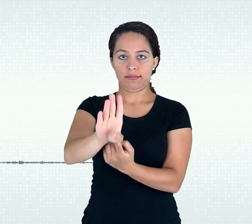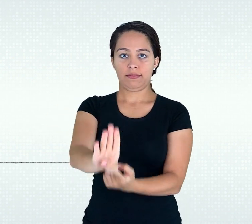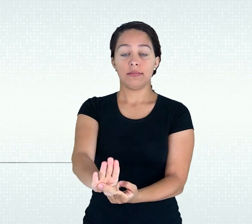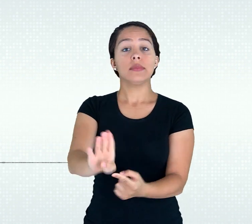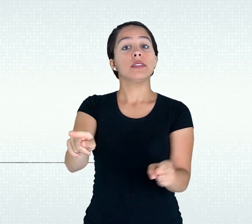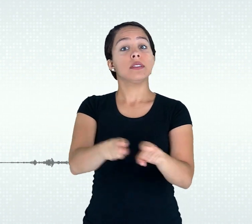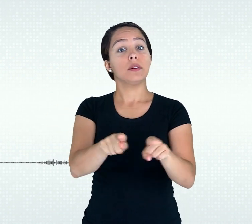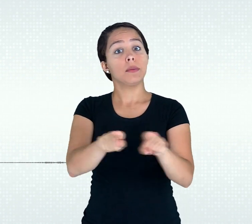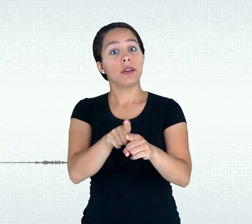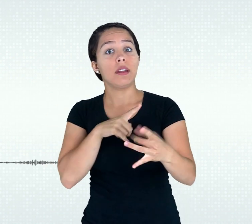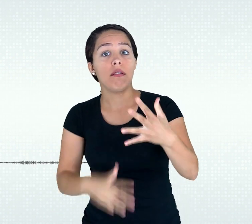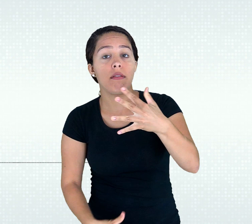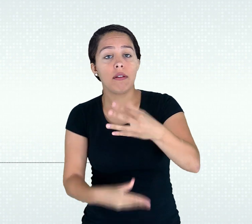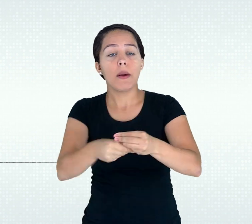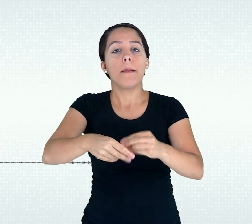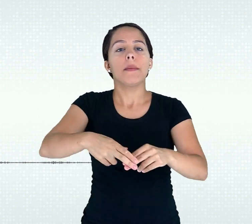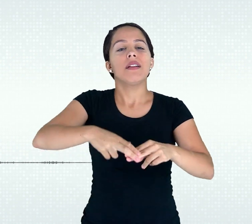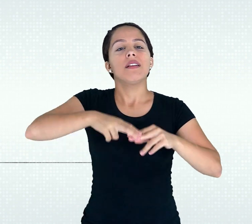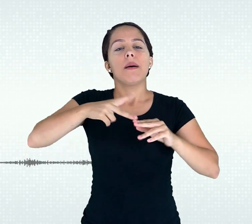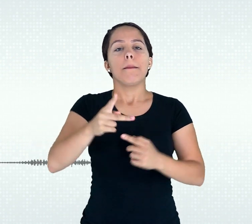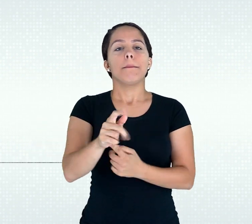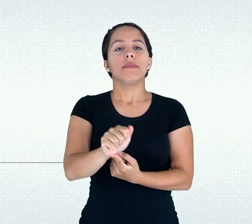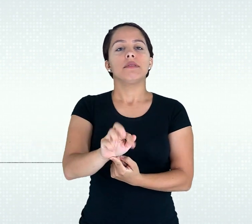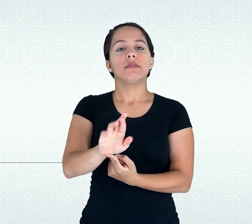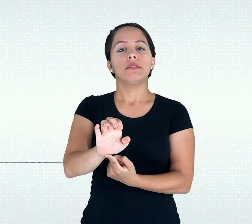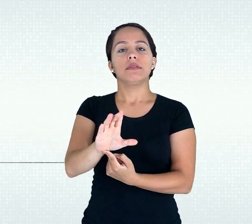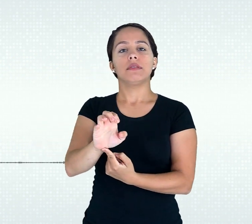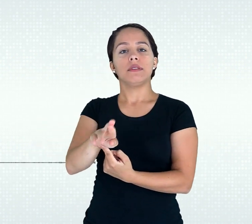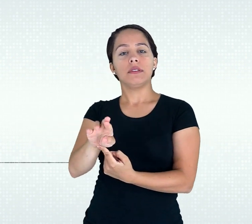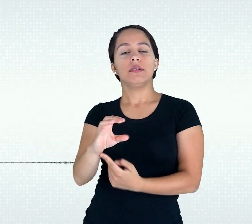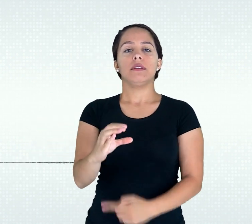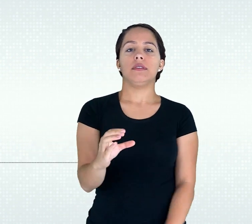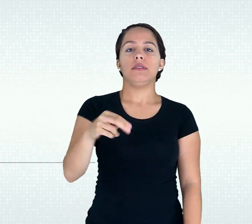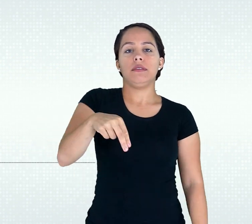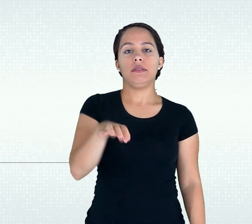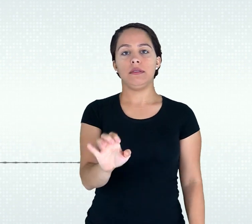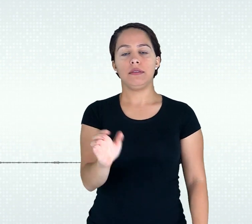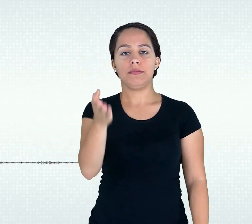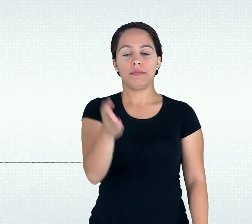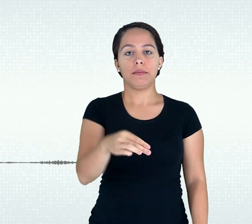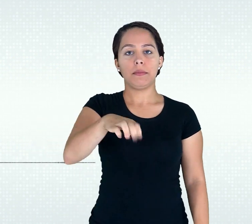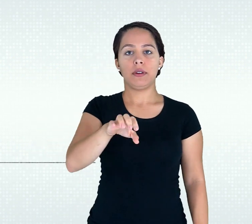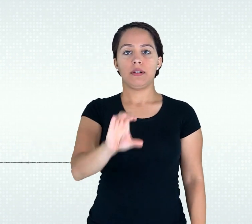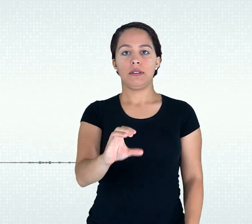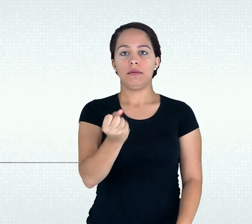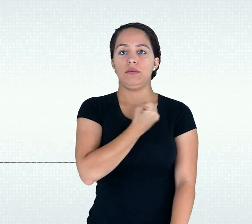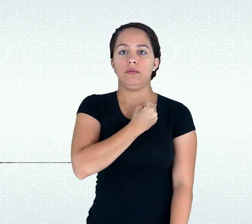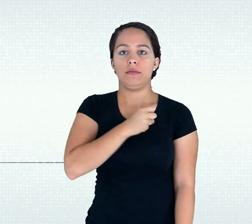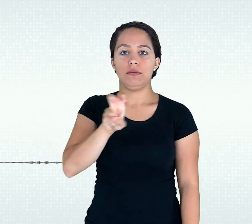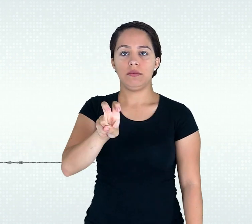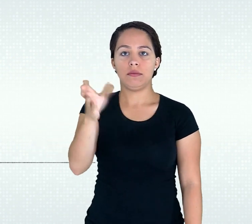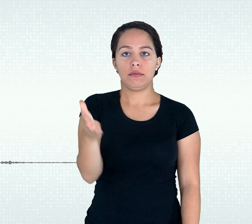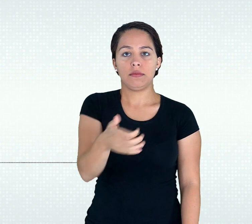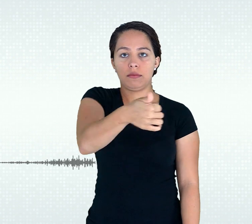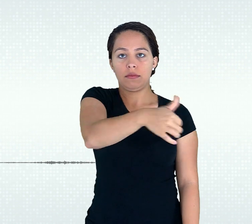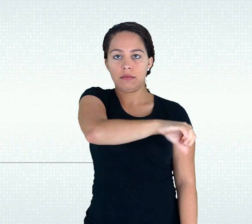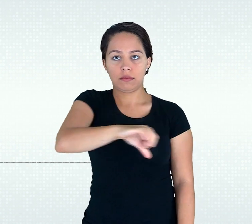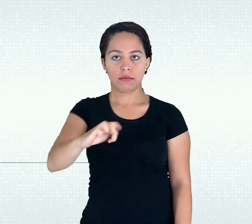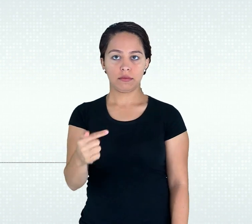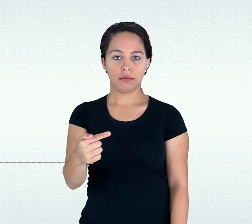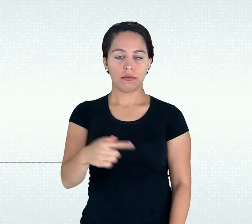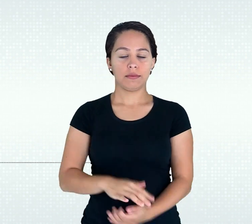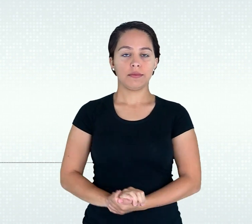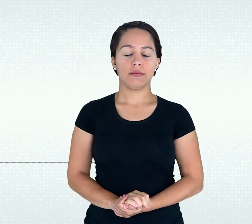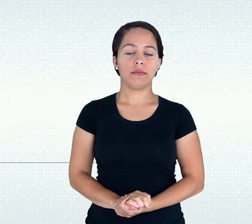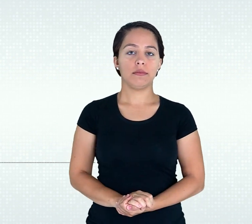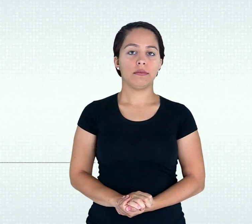parecer cn é barra mec número 5 barra me 1997